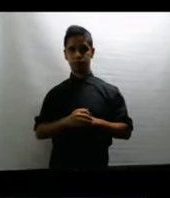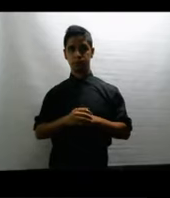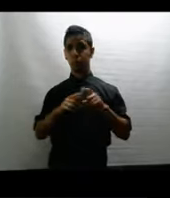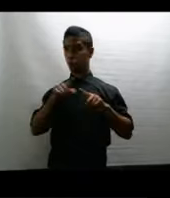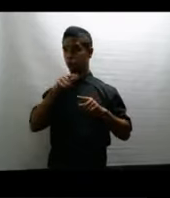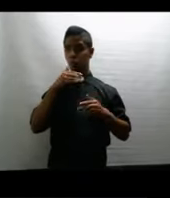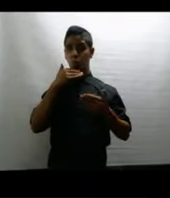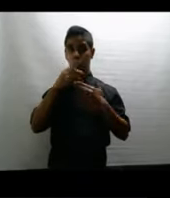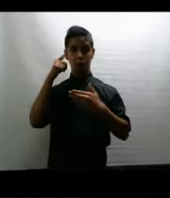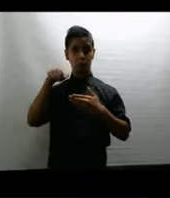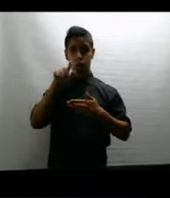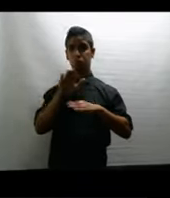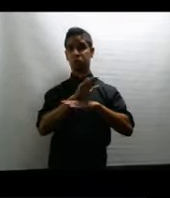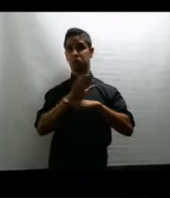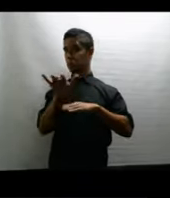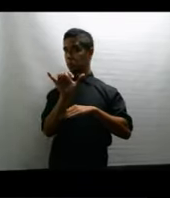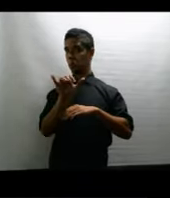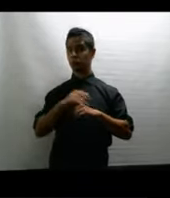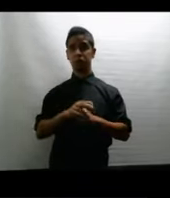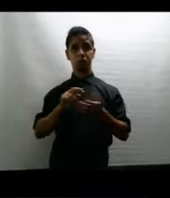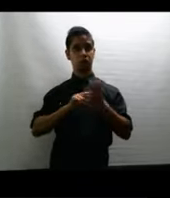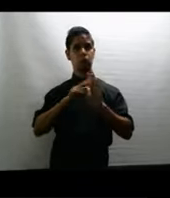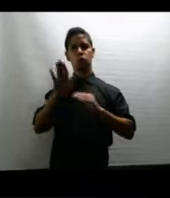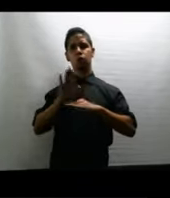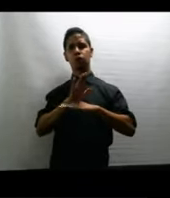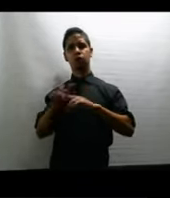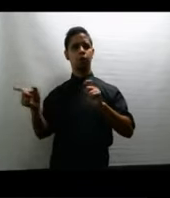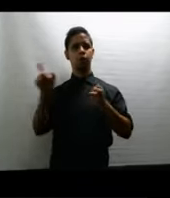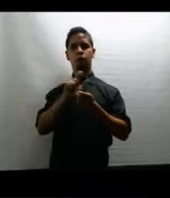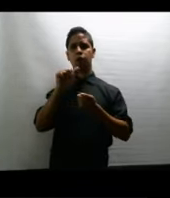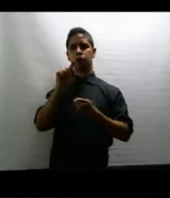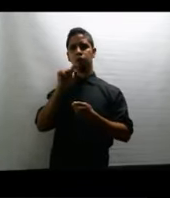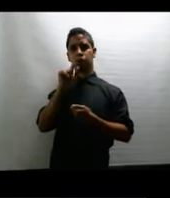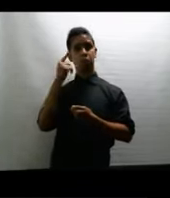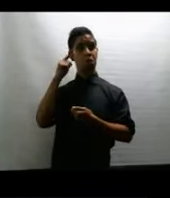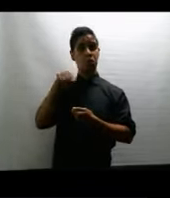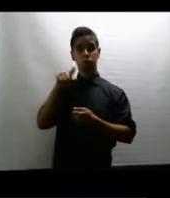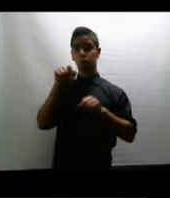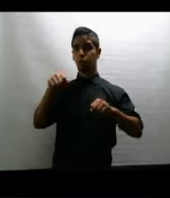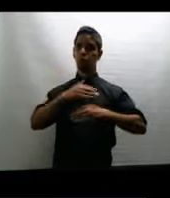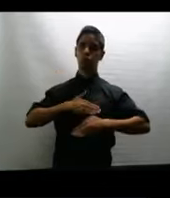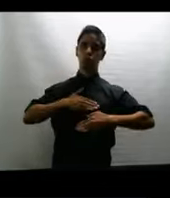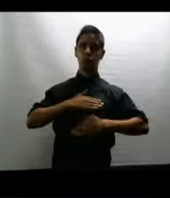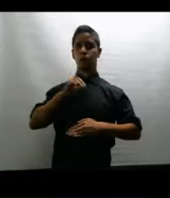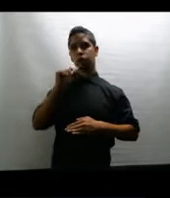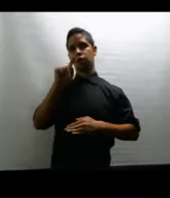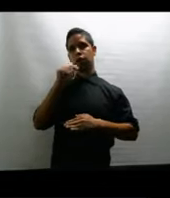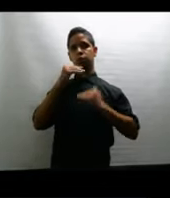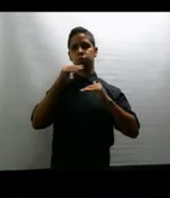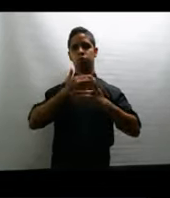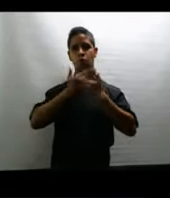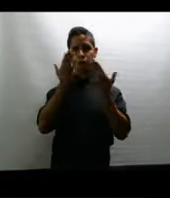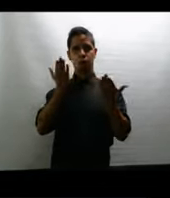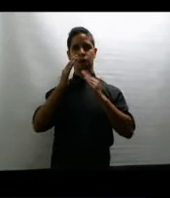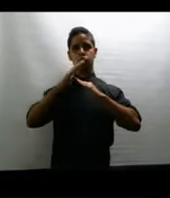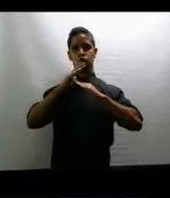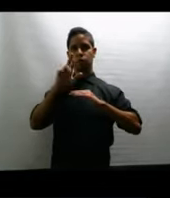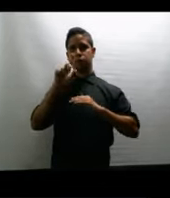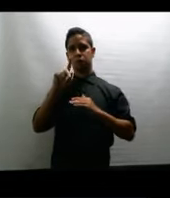negocio. Así que cambia tu negocio a AT&T y disfruta de data ilimitada en la mejor red en Puerto